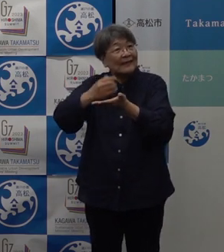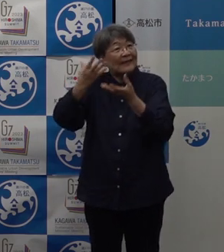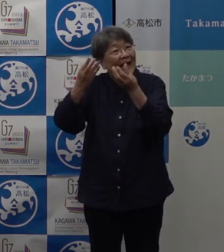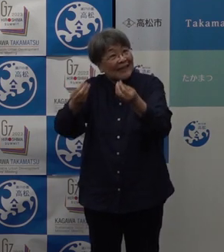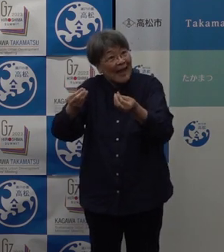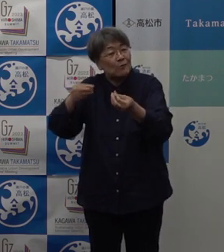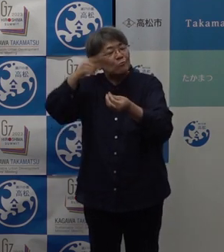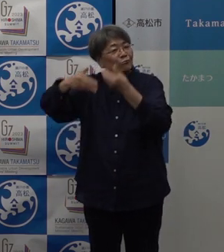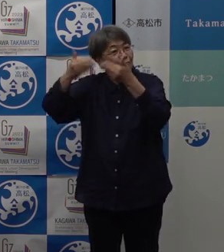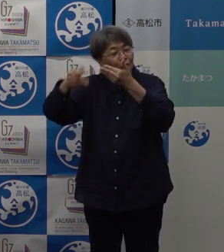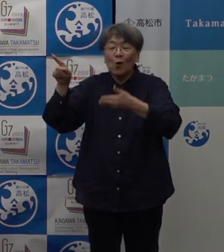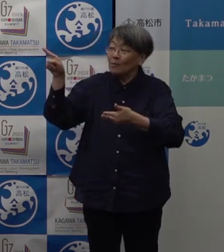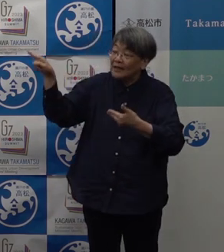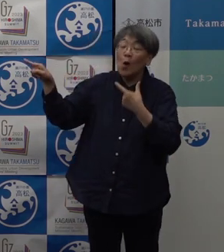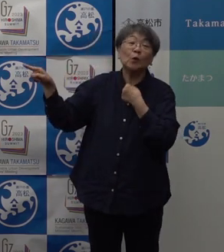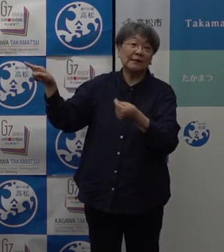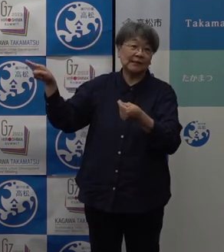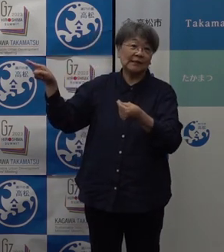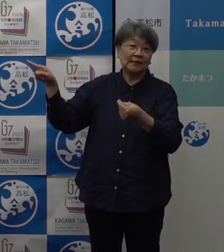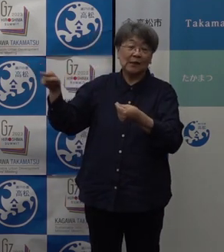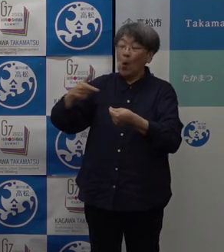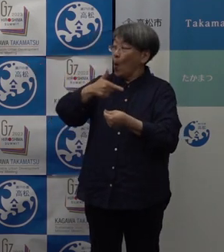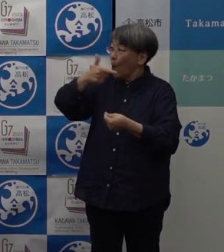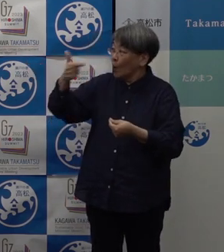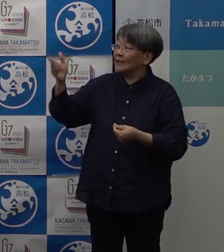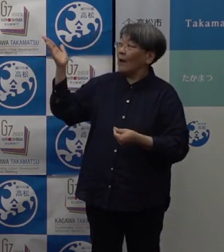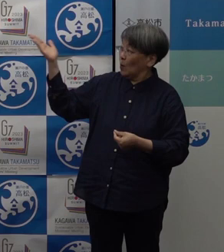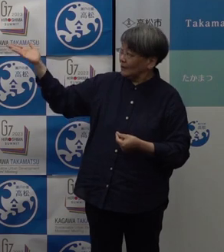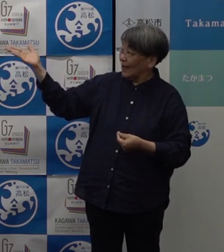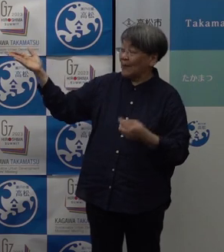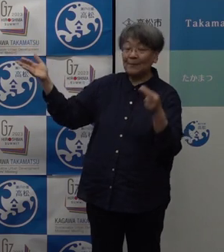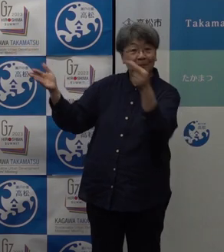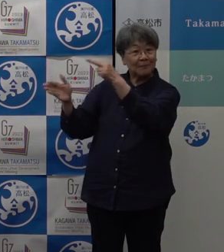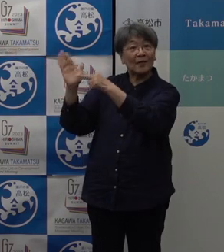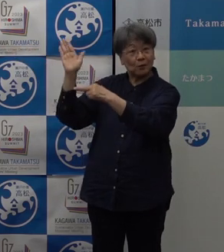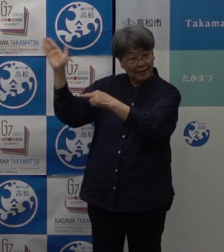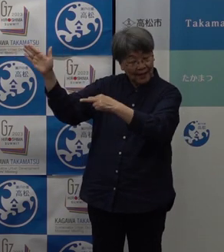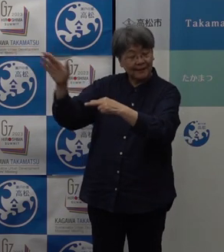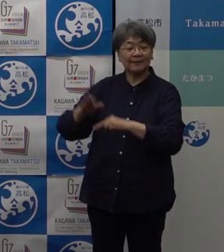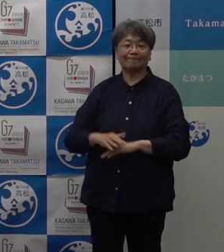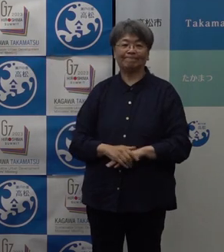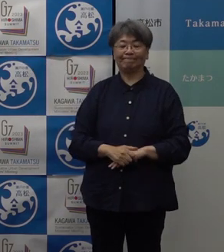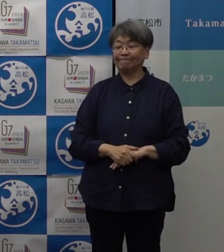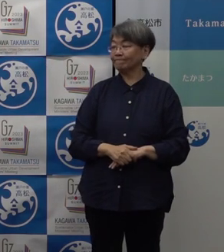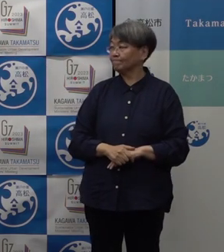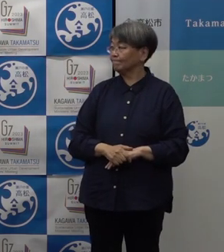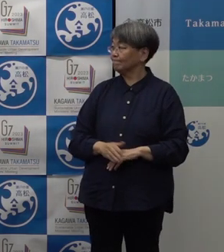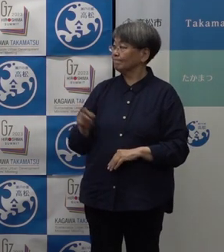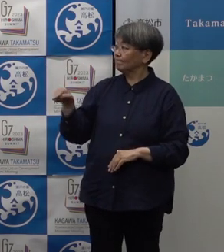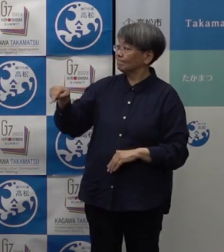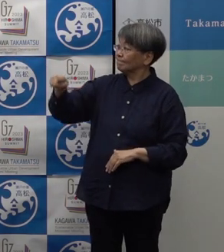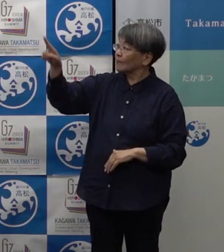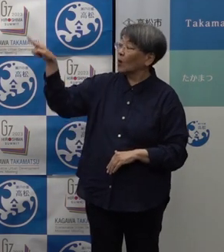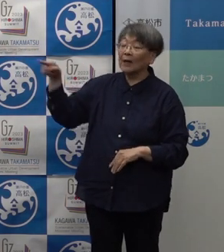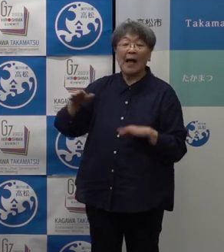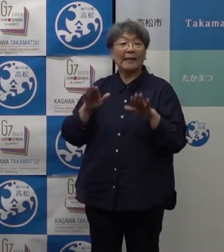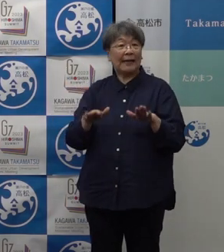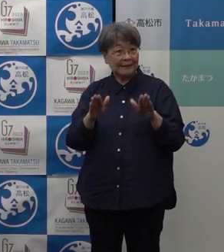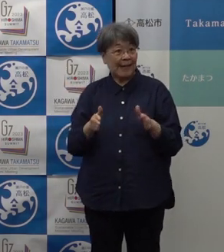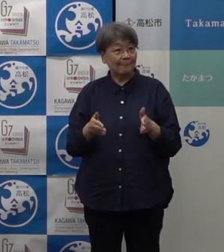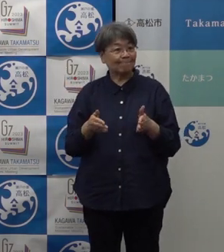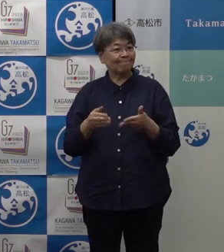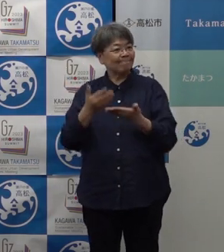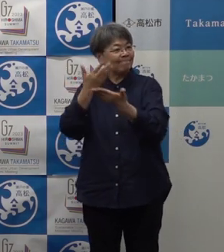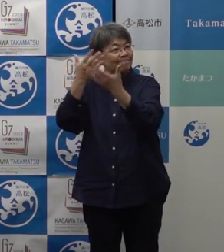きたいと思います。右手の大きなモニターの方をご覧いただきたいと思います。これが現在完成し